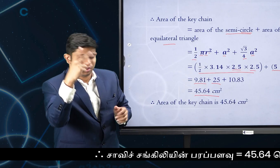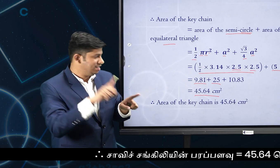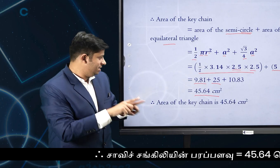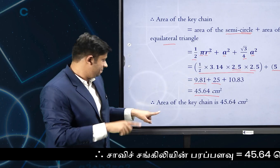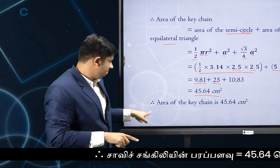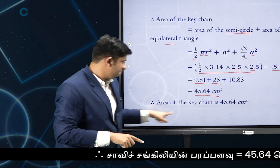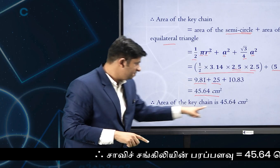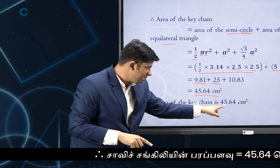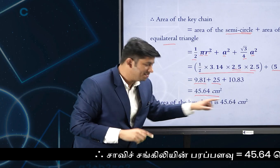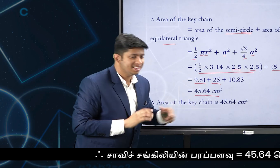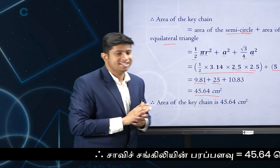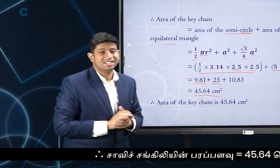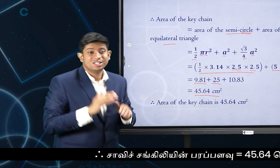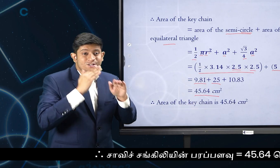45.64 சதுர சென்டிமீட்டர்.